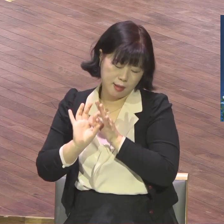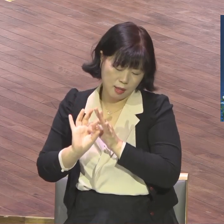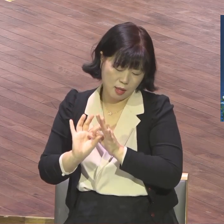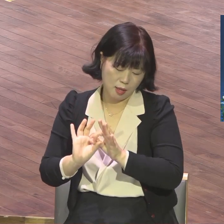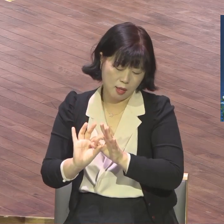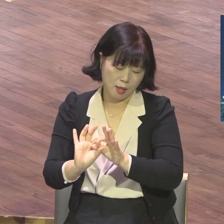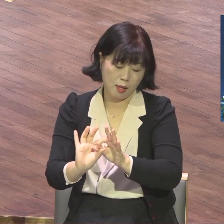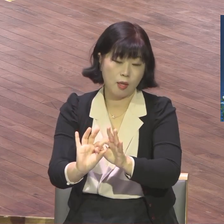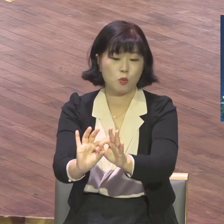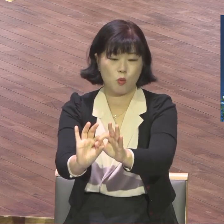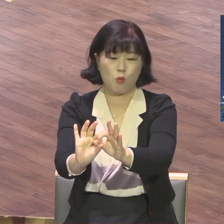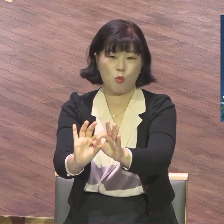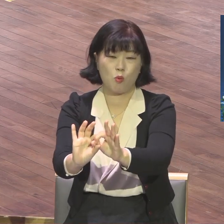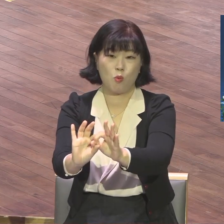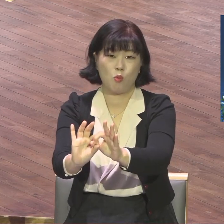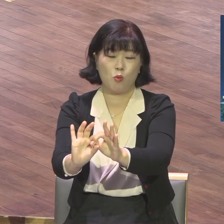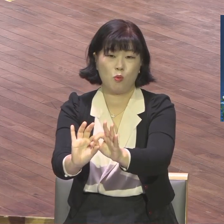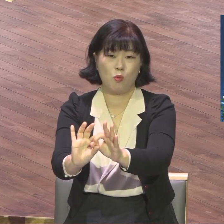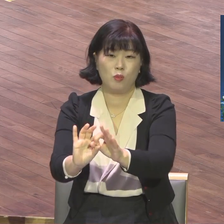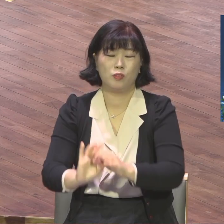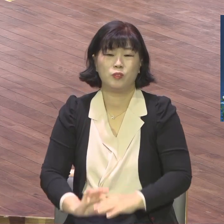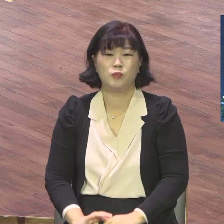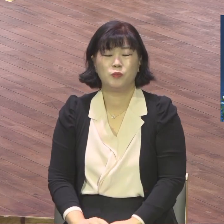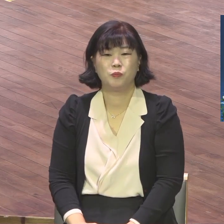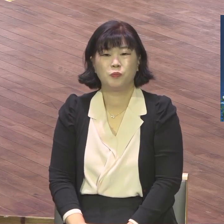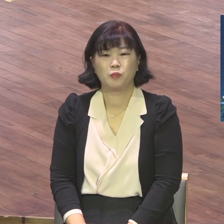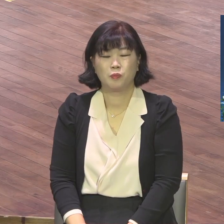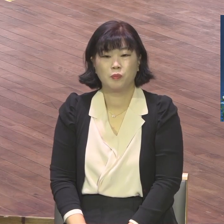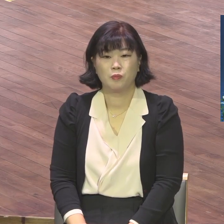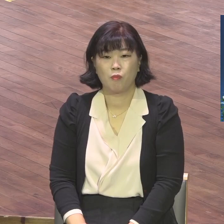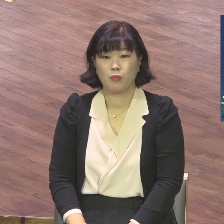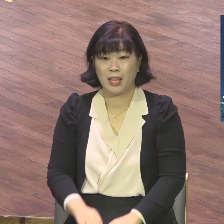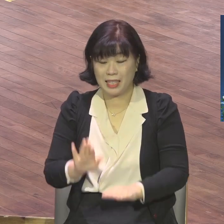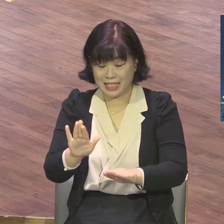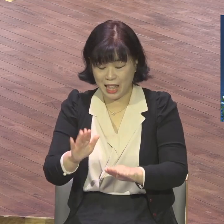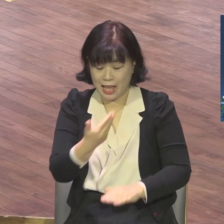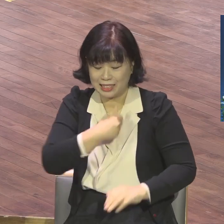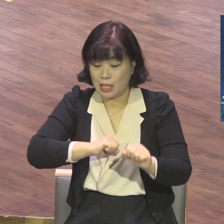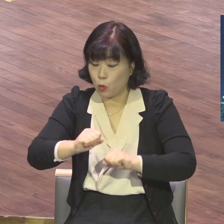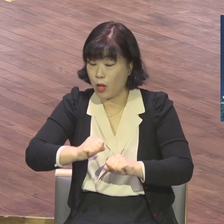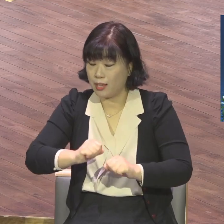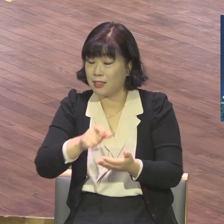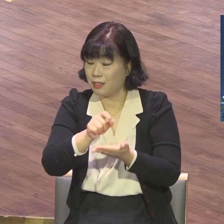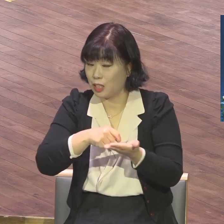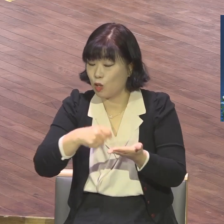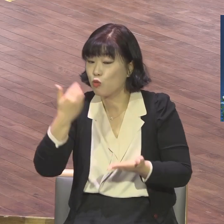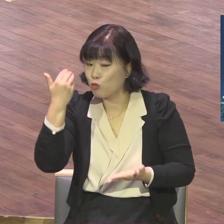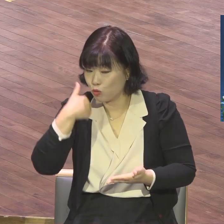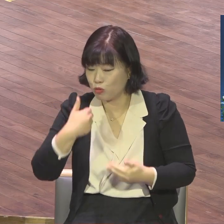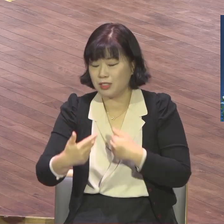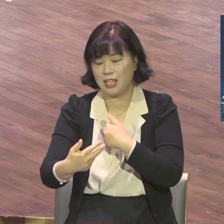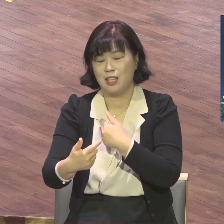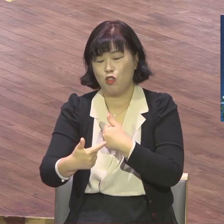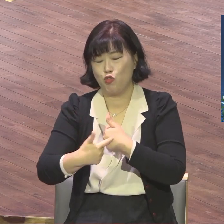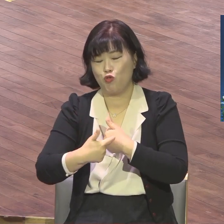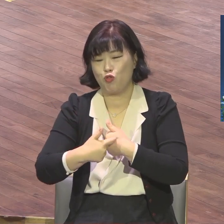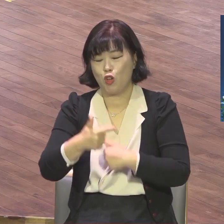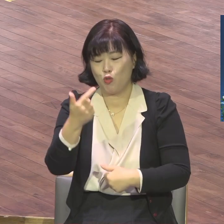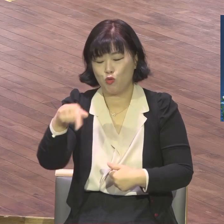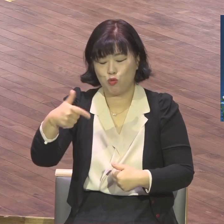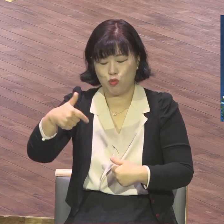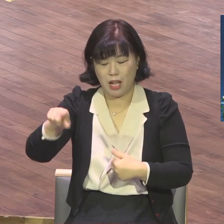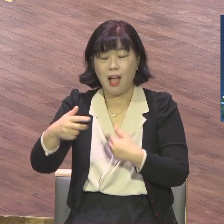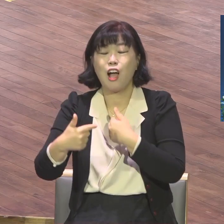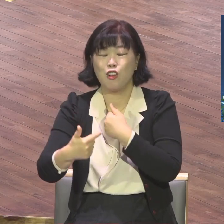현재형으로 그렇게 사도행전을 마무리하고 있어요. 누가는 이 복음서나 서신서 달리 결론을